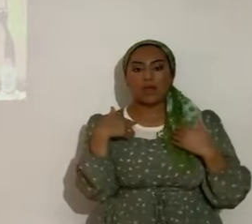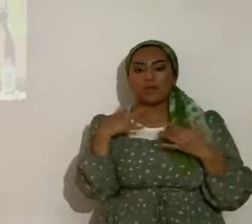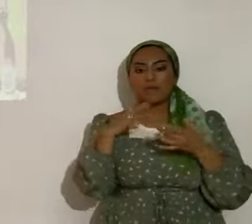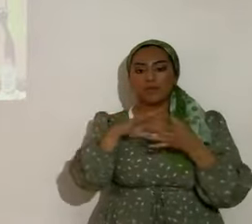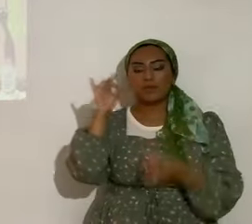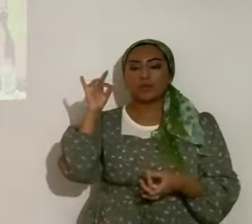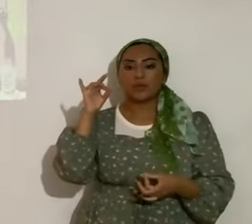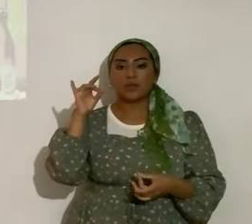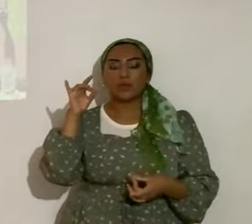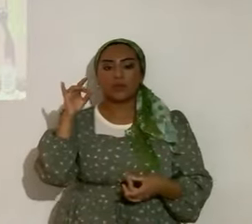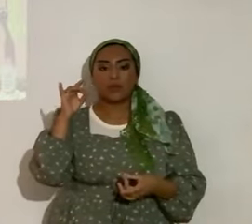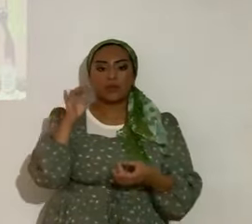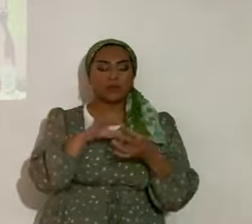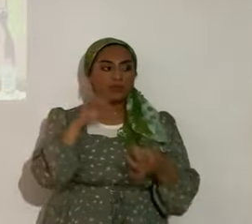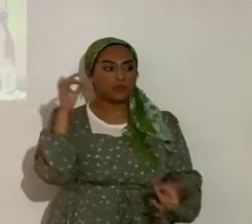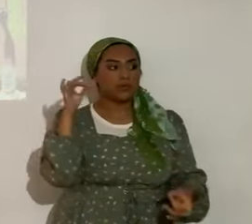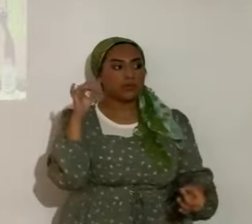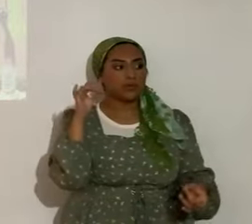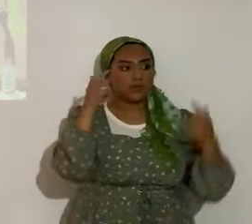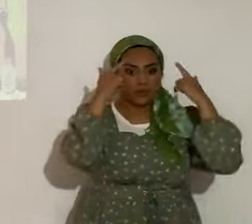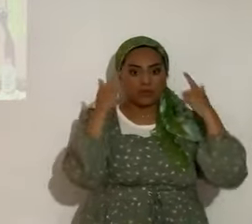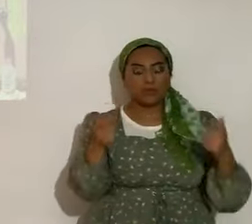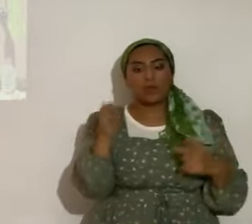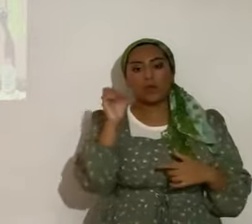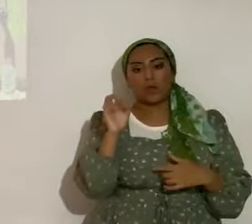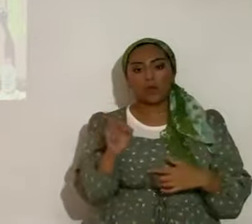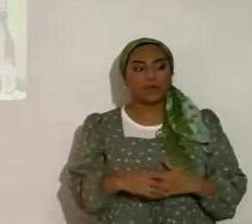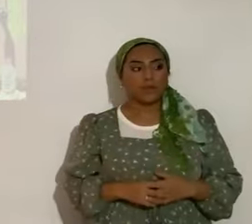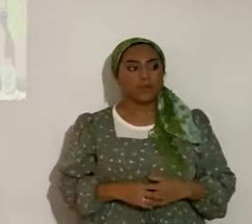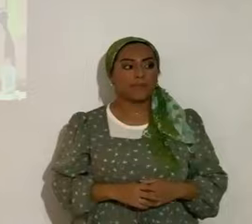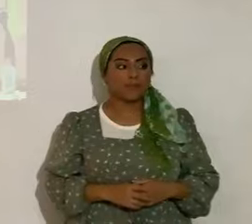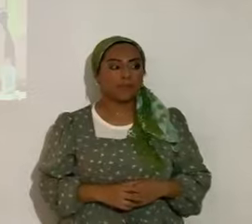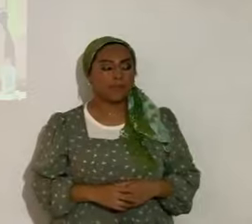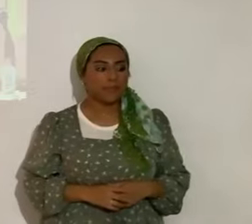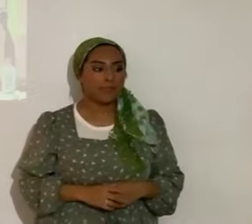espiritual o intelectual.